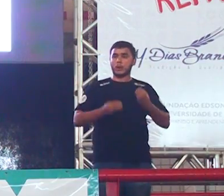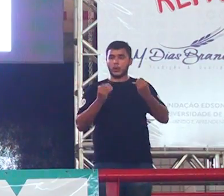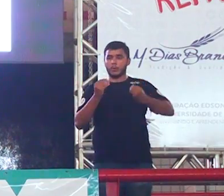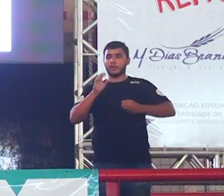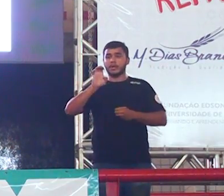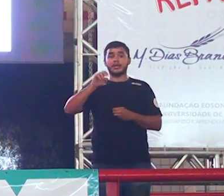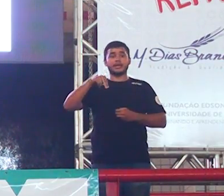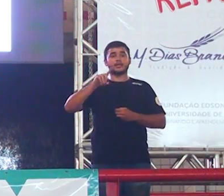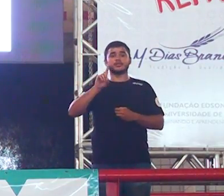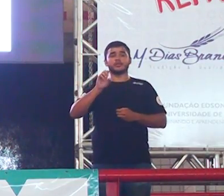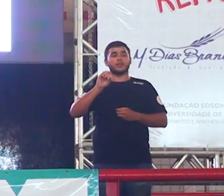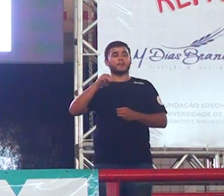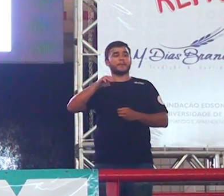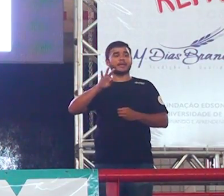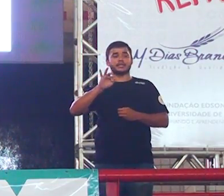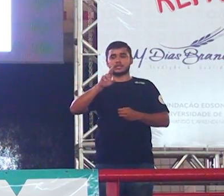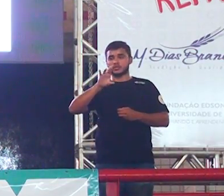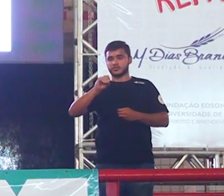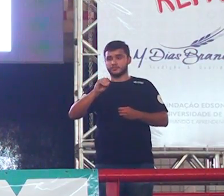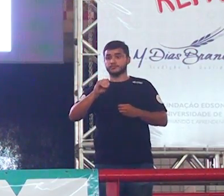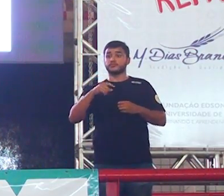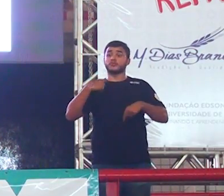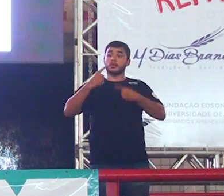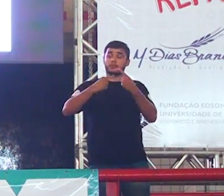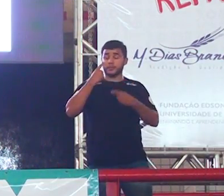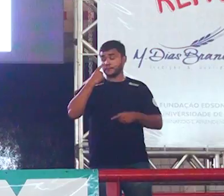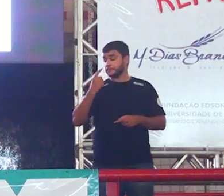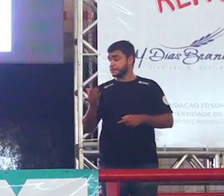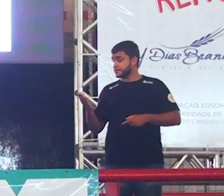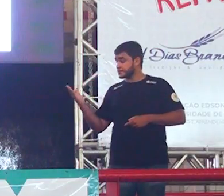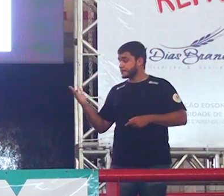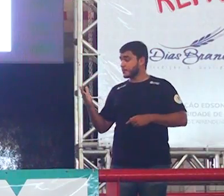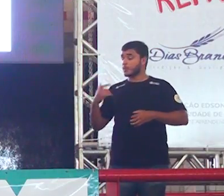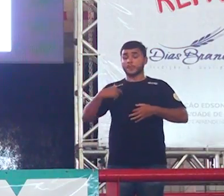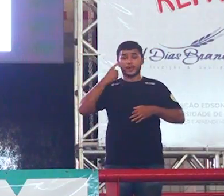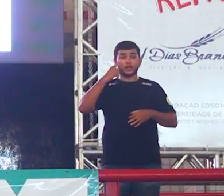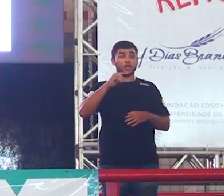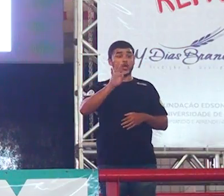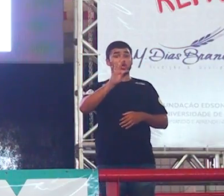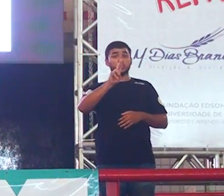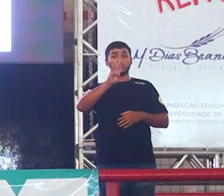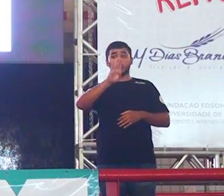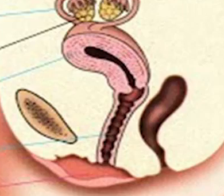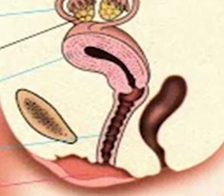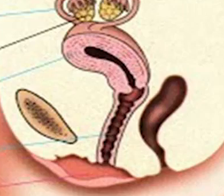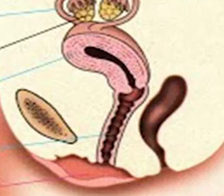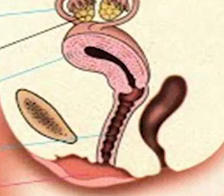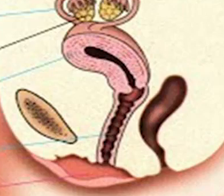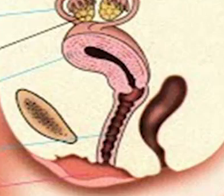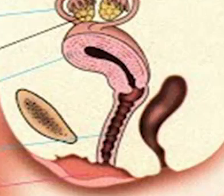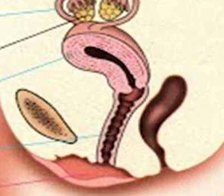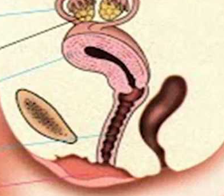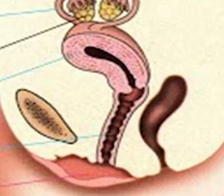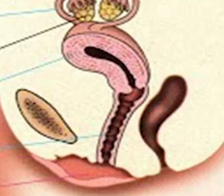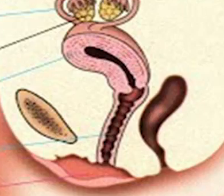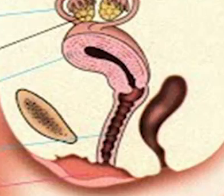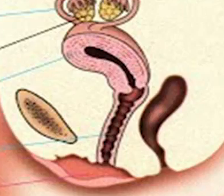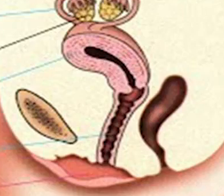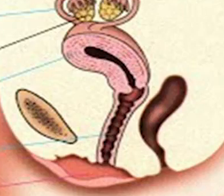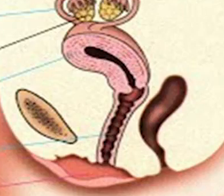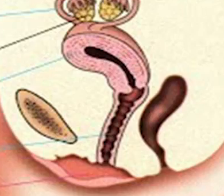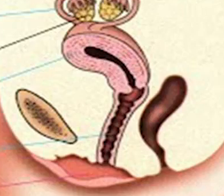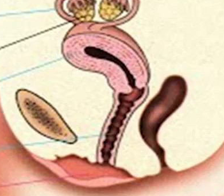ok? Depois nós temos quem? As tubas uterinas. Essas tubas uterinas, elas vai ser quem? O local